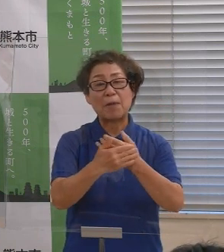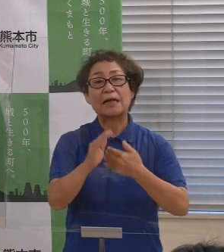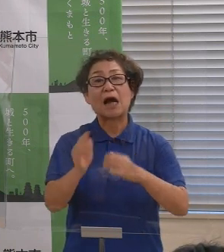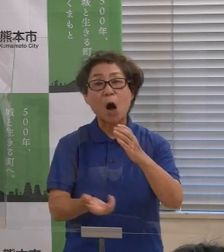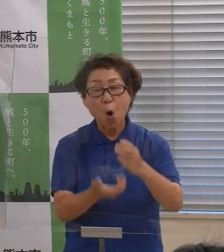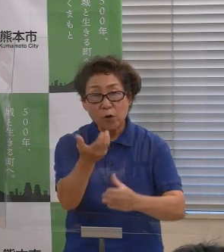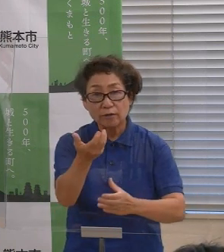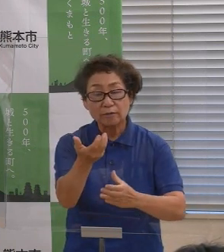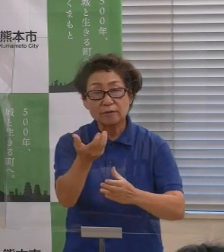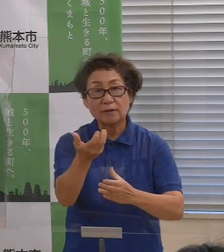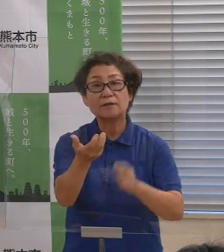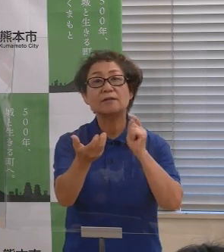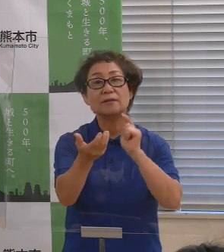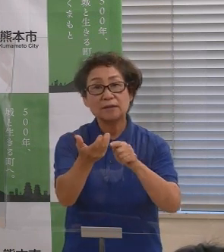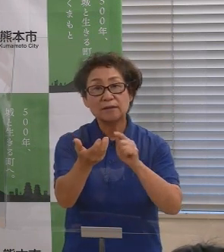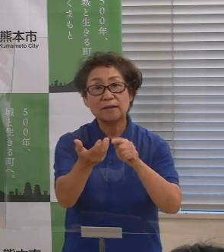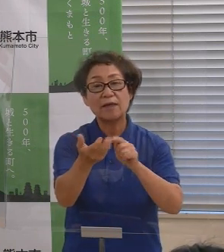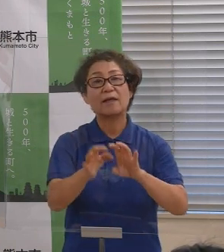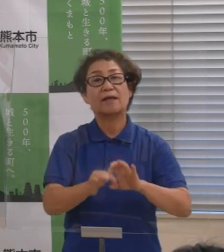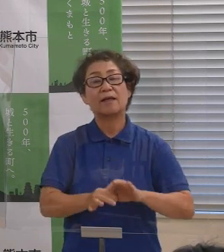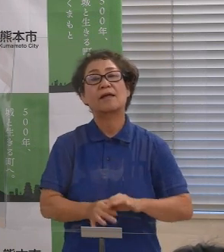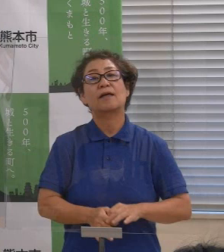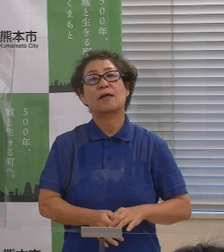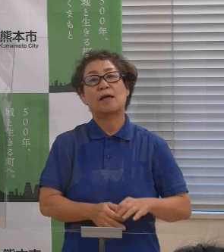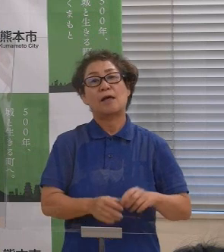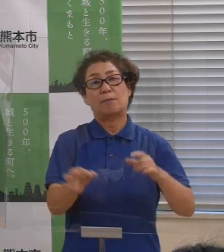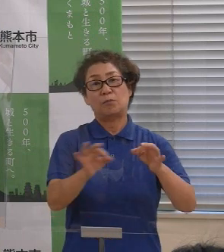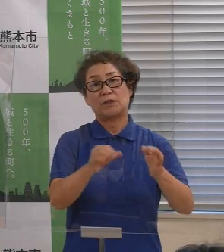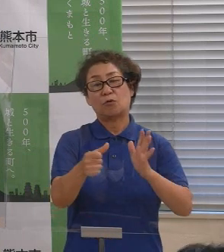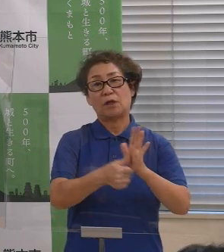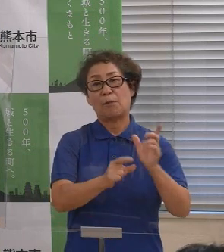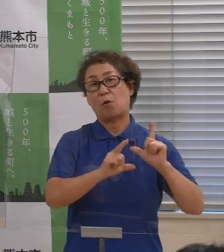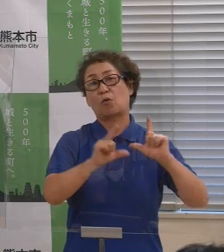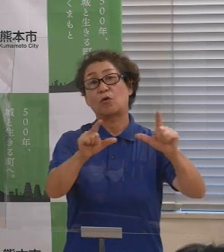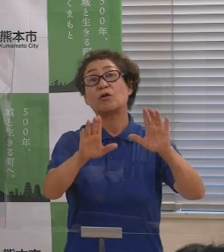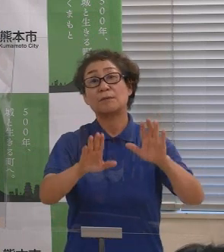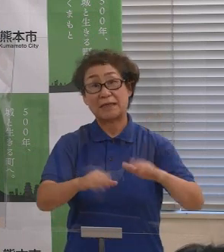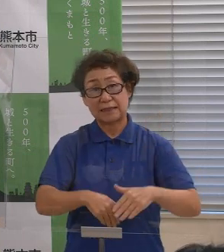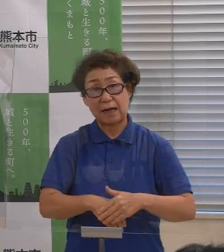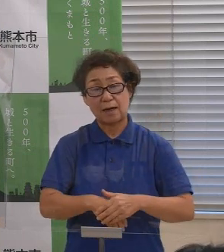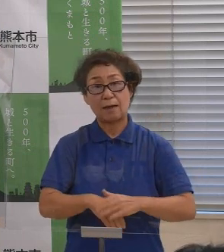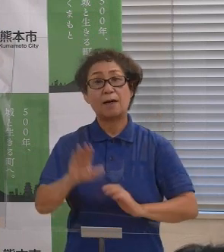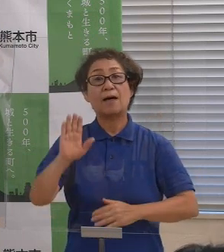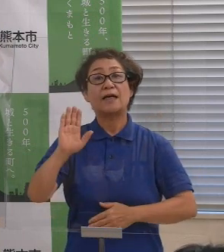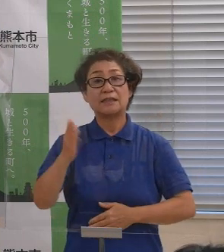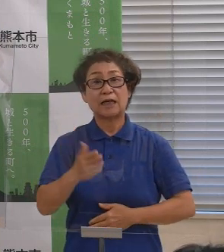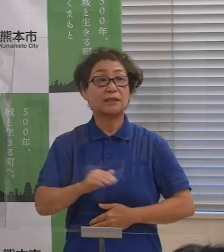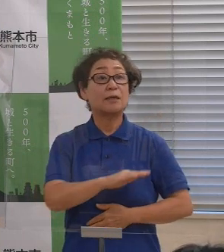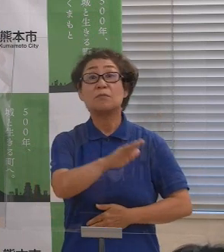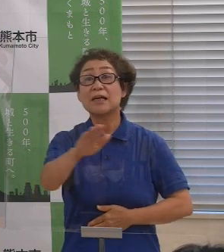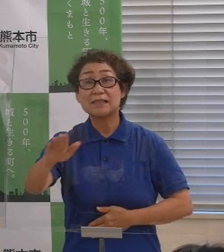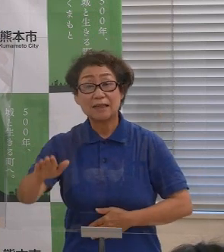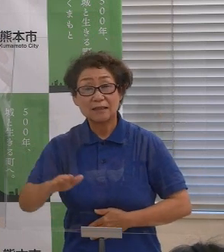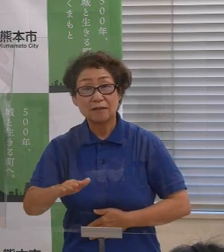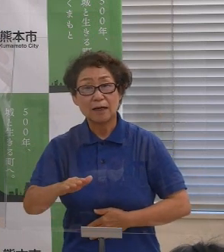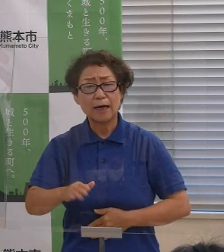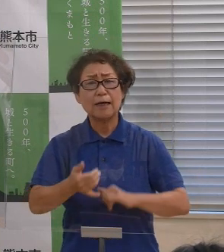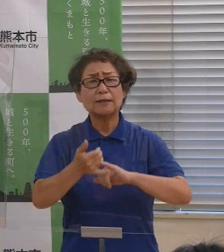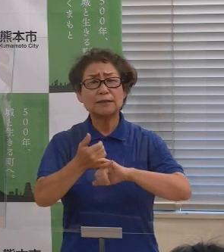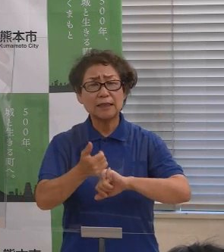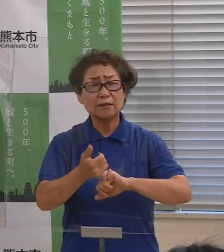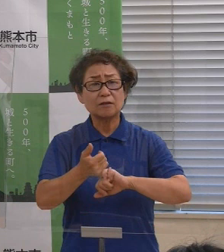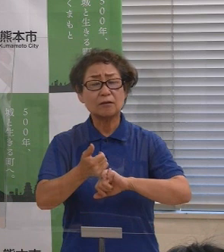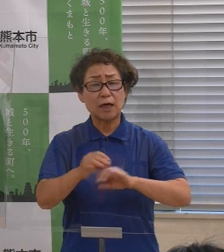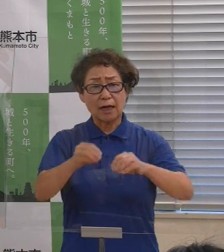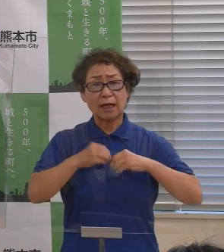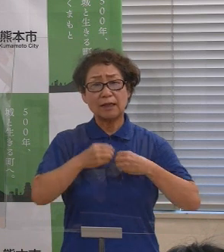ということが明らかになりましたので、これは公表させていただきましたけれども、 やはり皆さん方にはですね、ぜひそういう